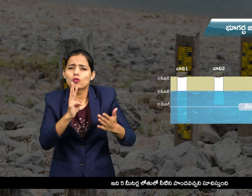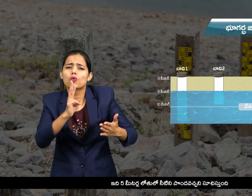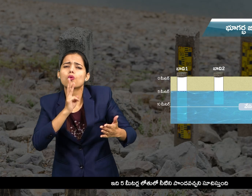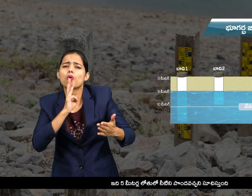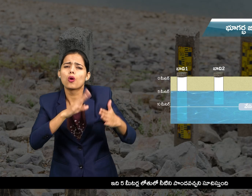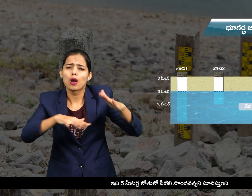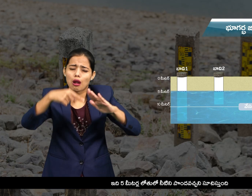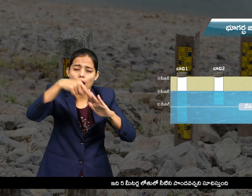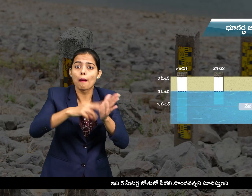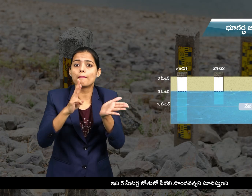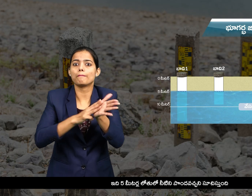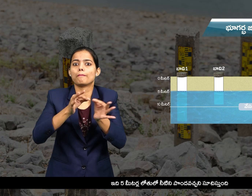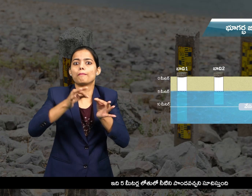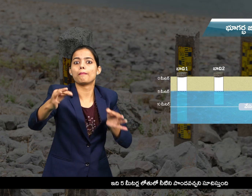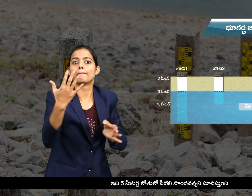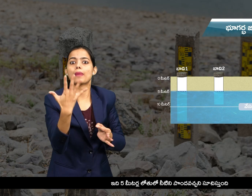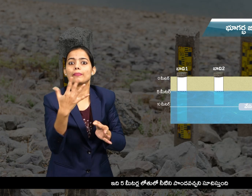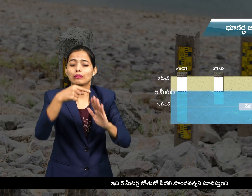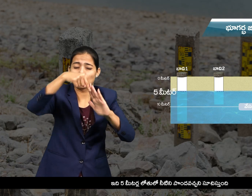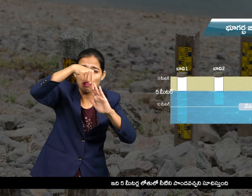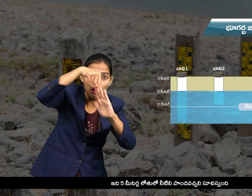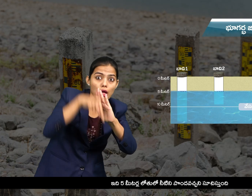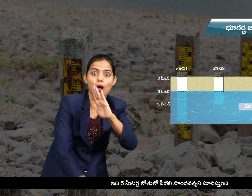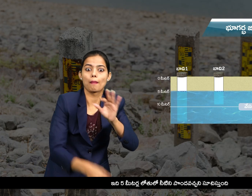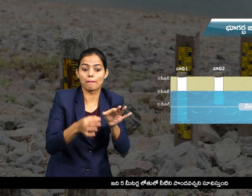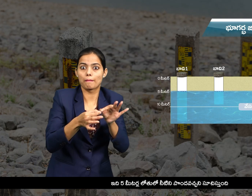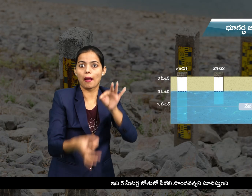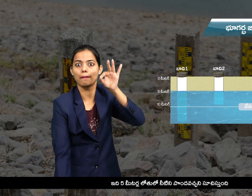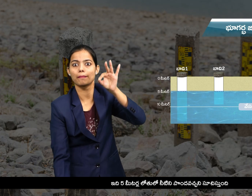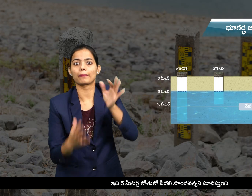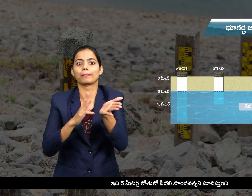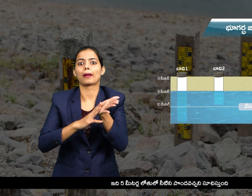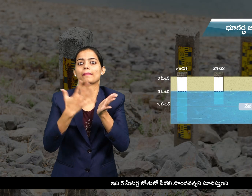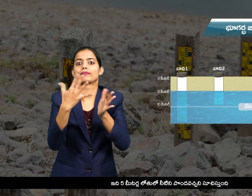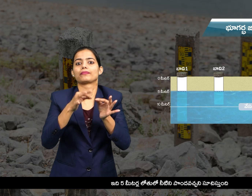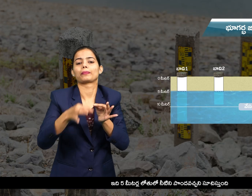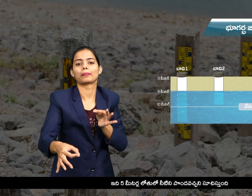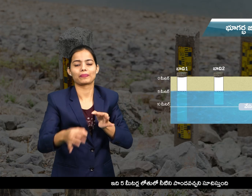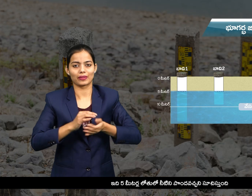ఇది 5 మీటర్ల లోతులో నీటిని పొందవచ్చని సూచిస్తుంది.